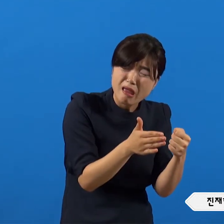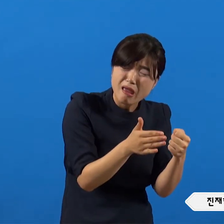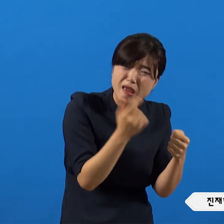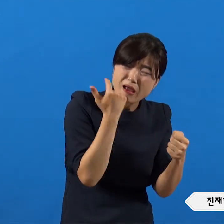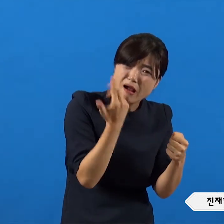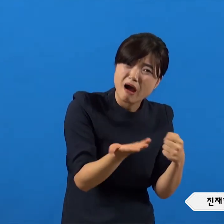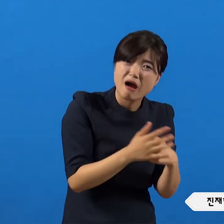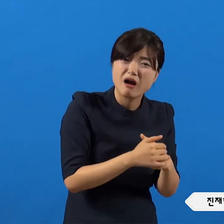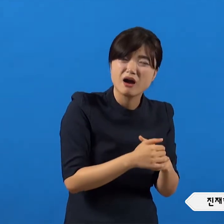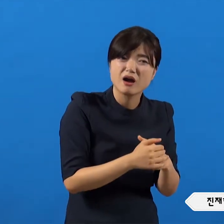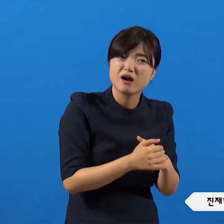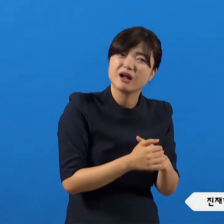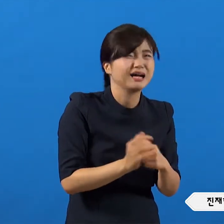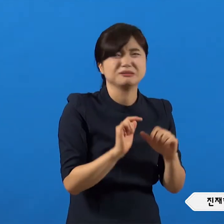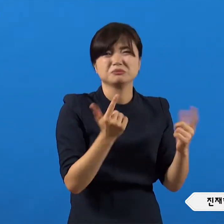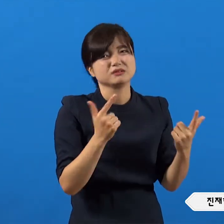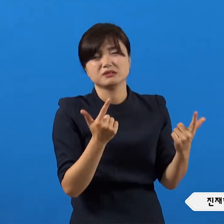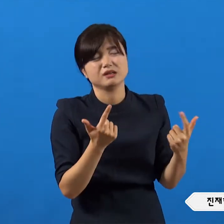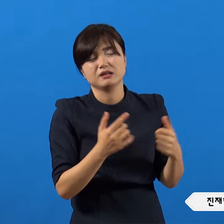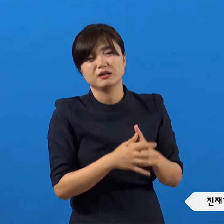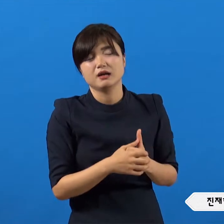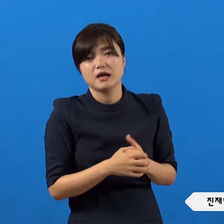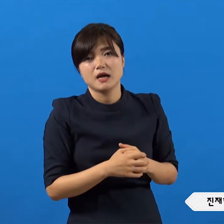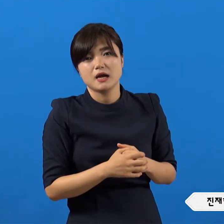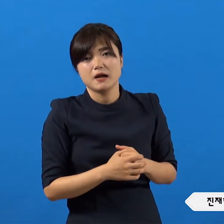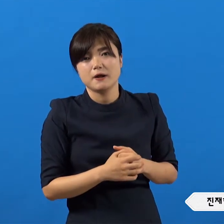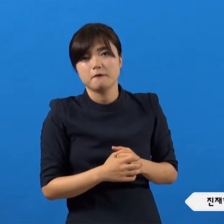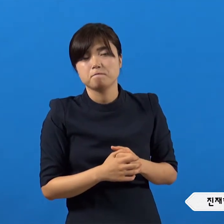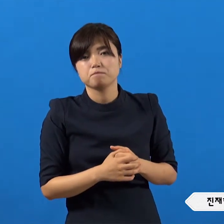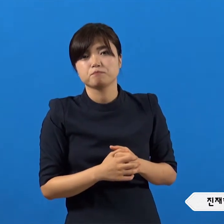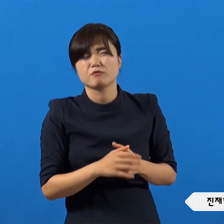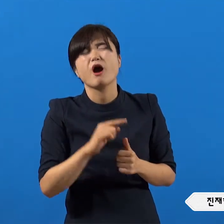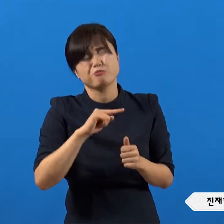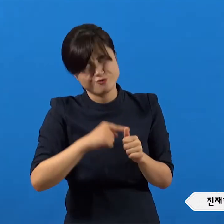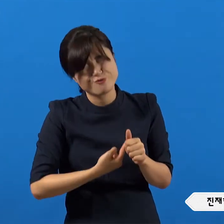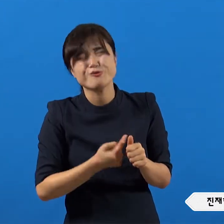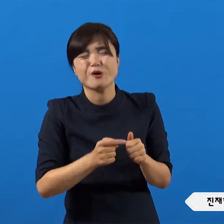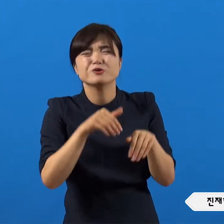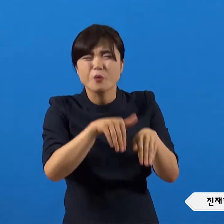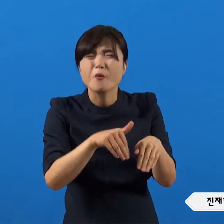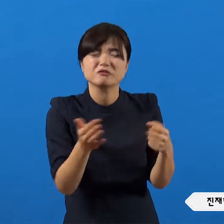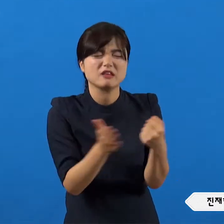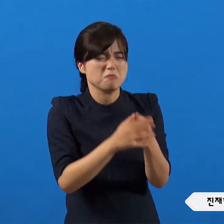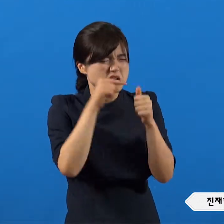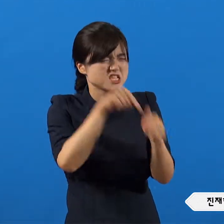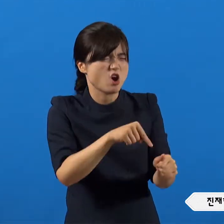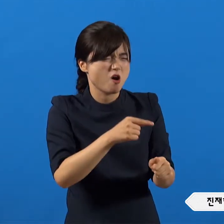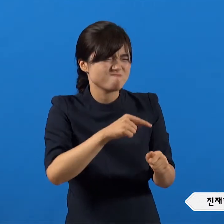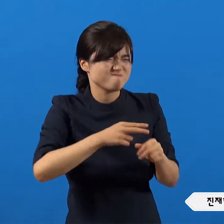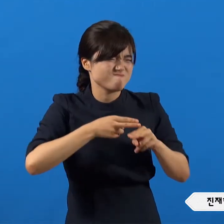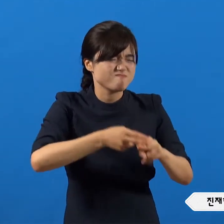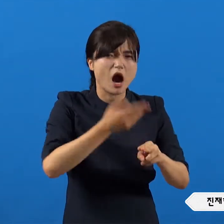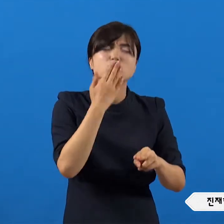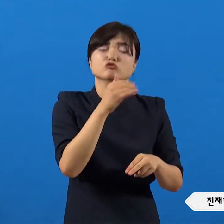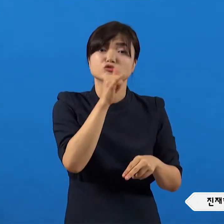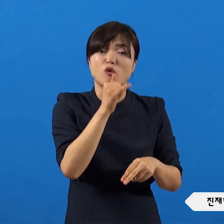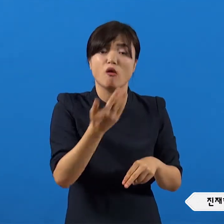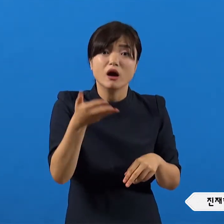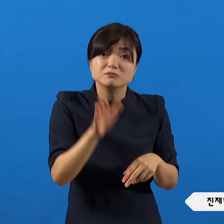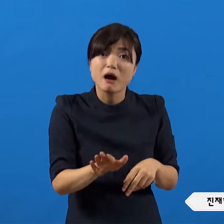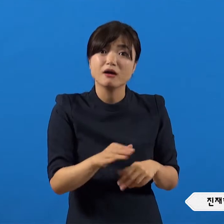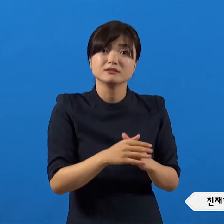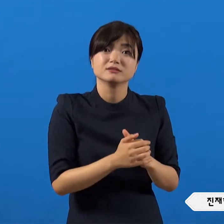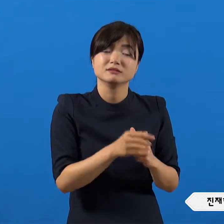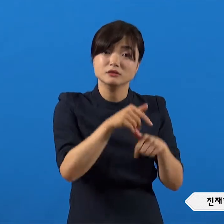때문이었을까? 저는 그렇게 생각하지 않습니다. 물론 하인이었기 때문에 해야 되는 부분도